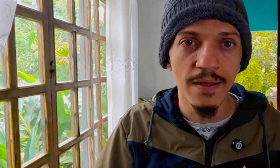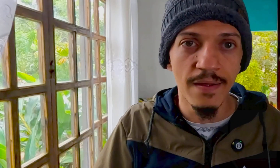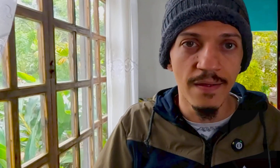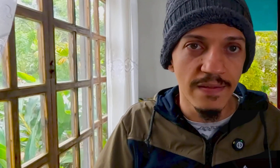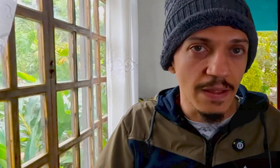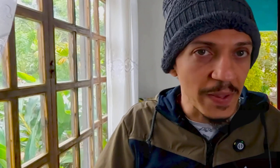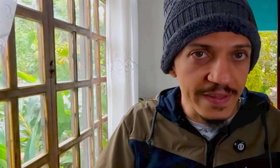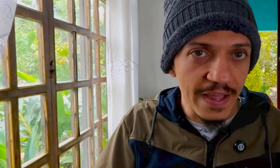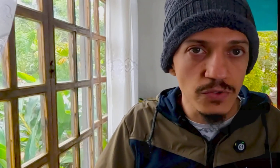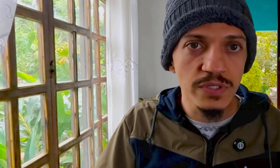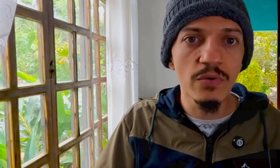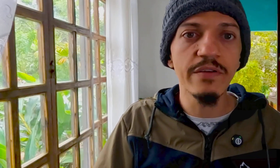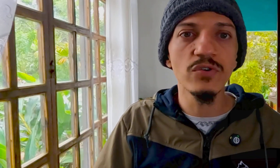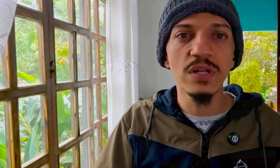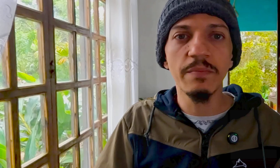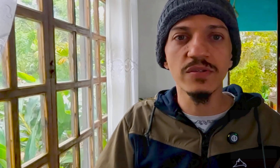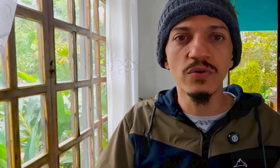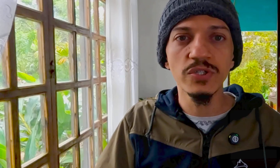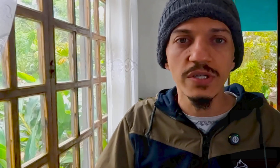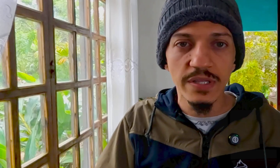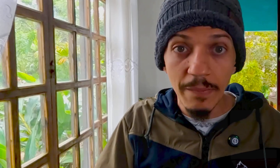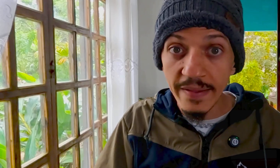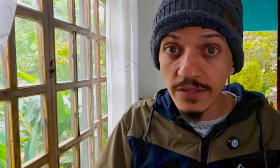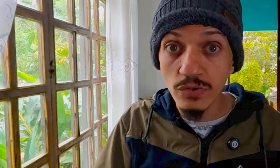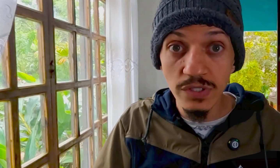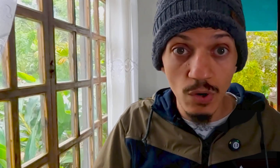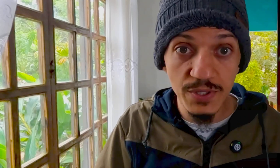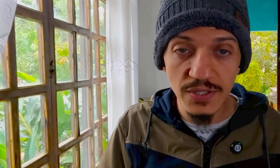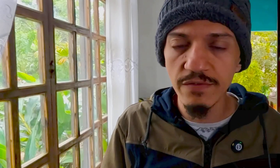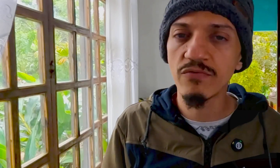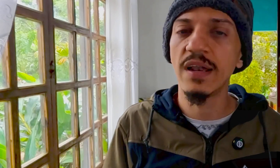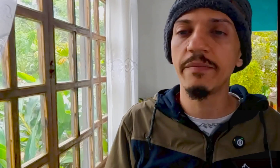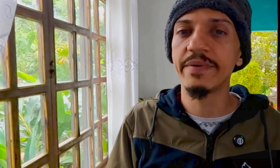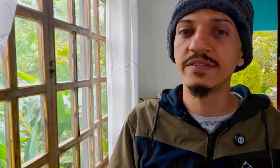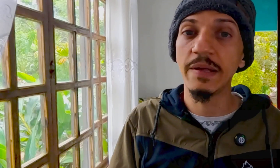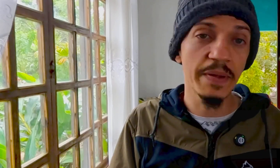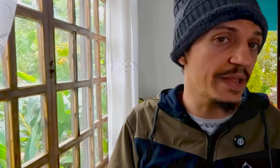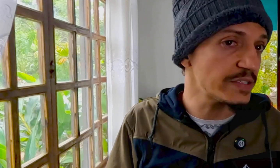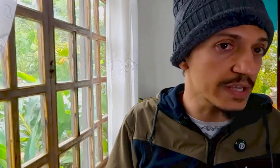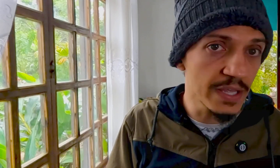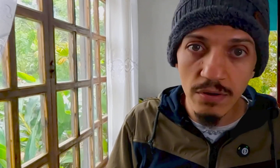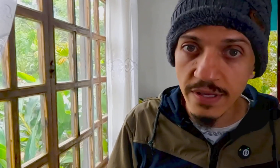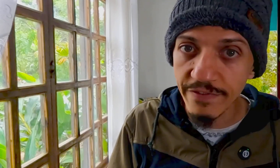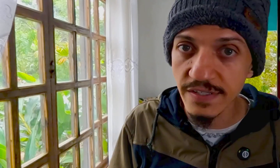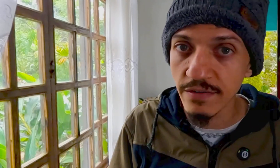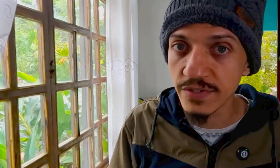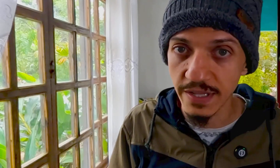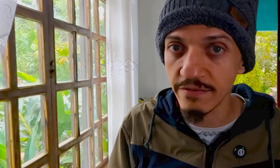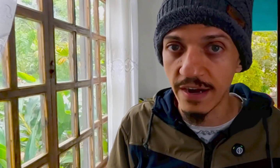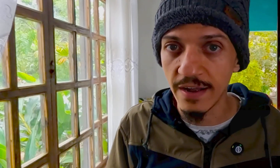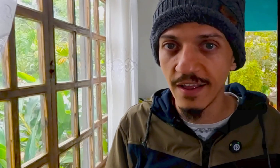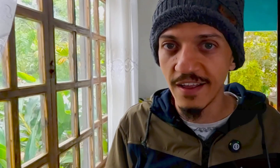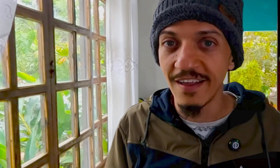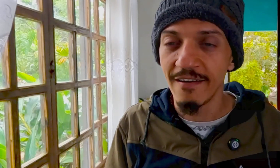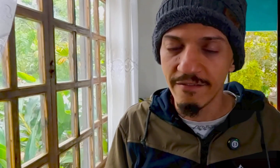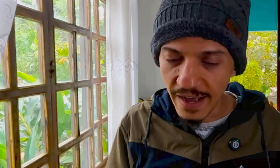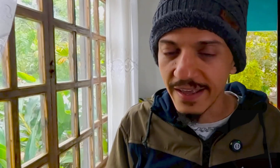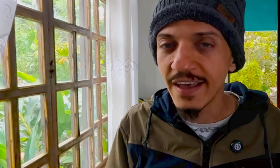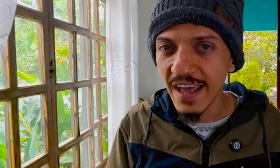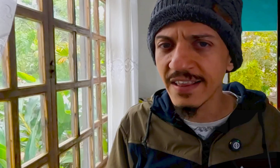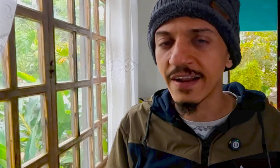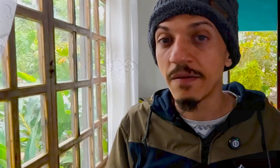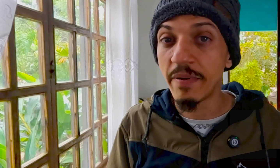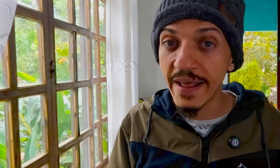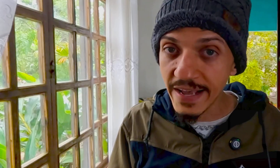lá. Independente do seu nível de Libras hoje, independente do seu objetivo com a Libras, independente daquilo que está fazendo você travar,